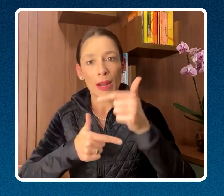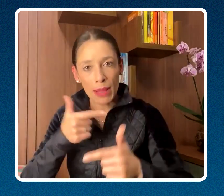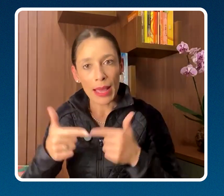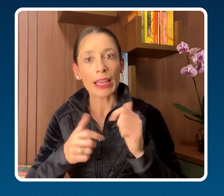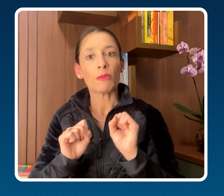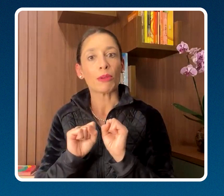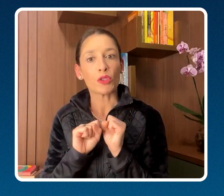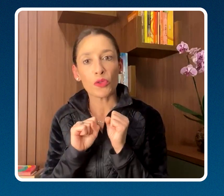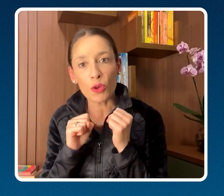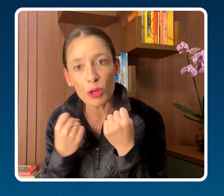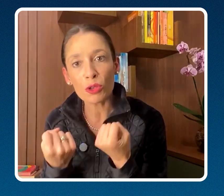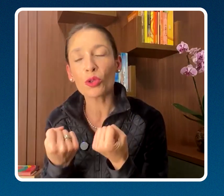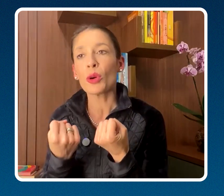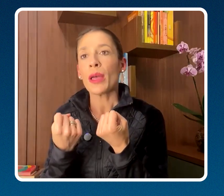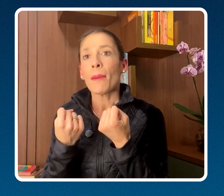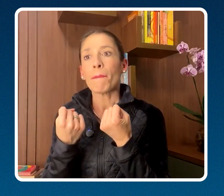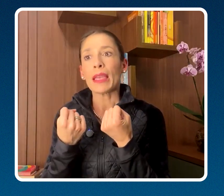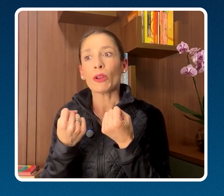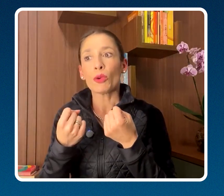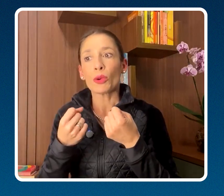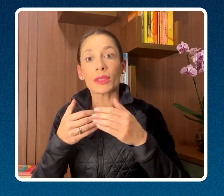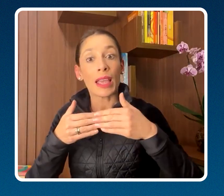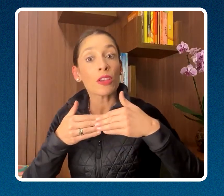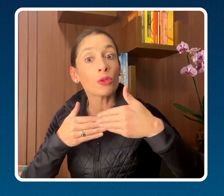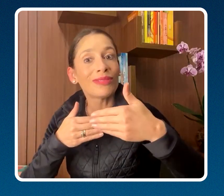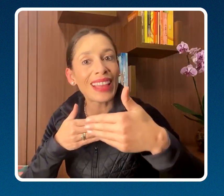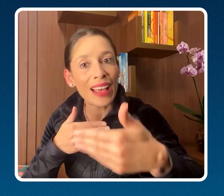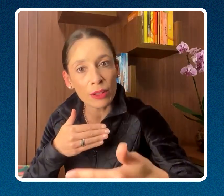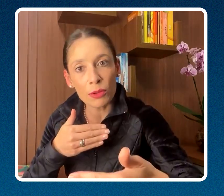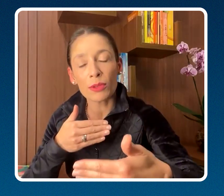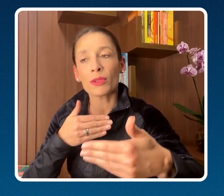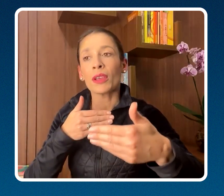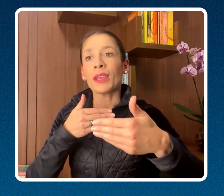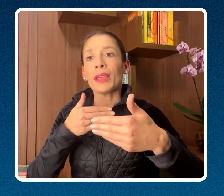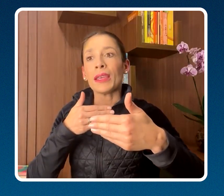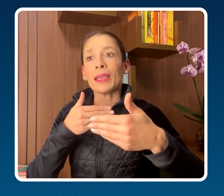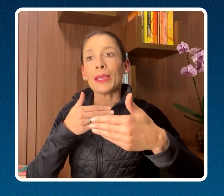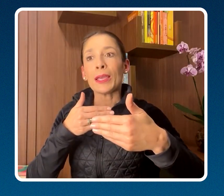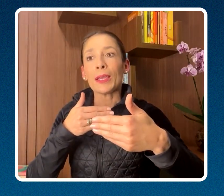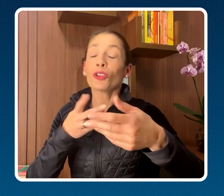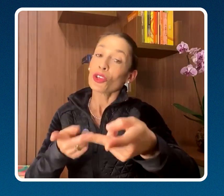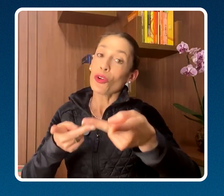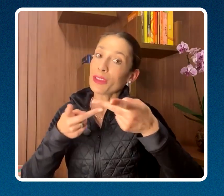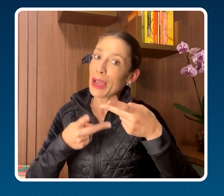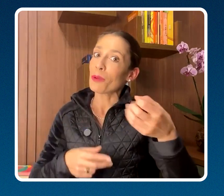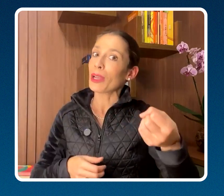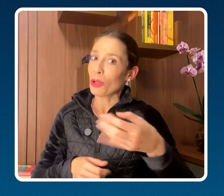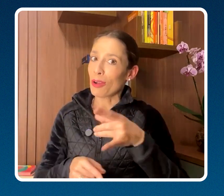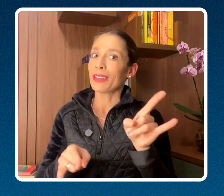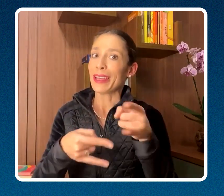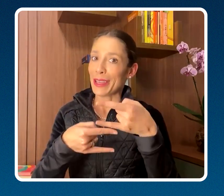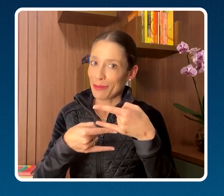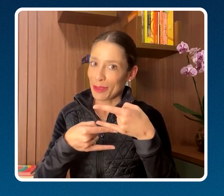pelo trabalho, pelo esforço, pelos resultados, e te convidar para